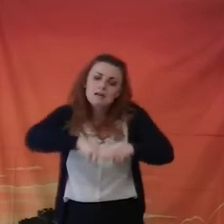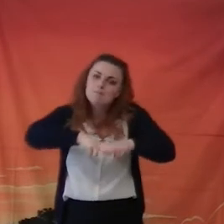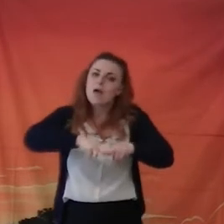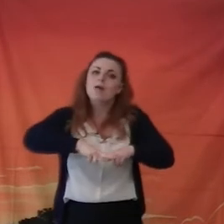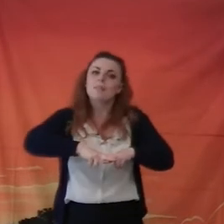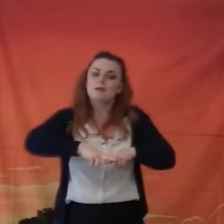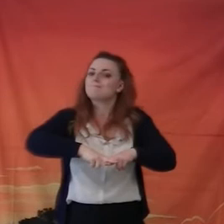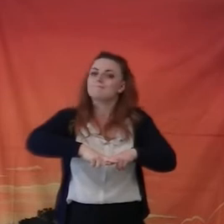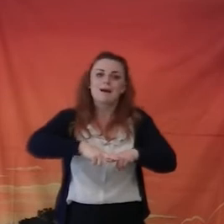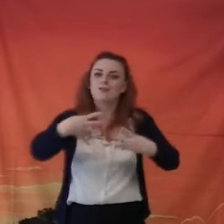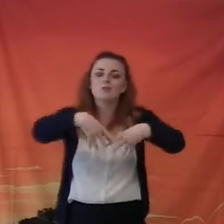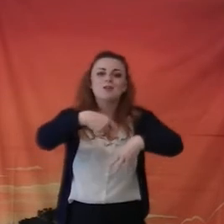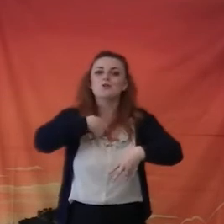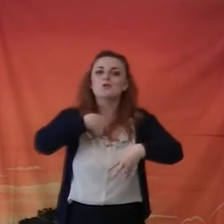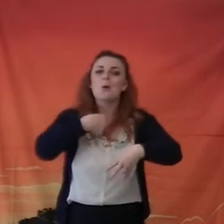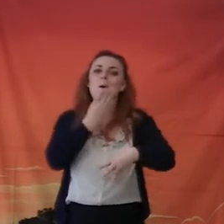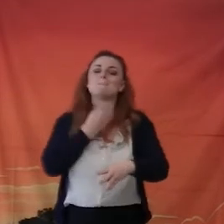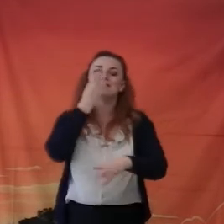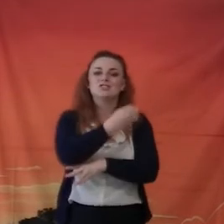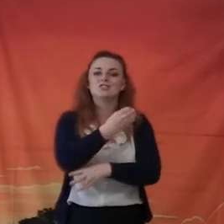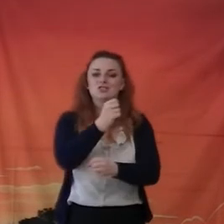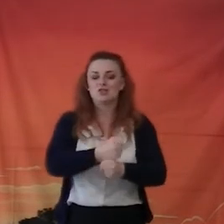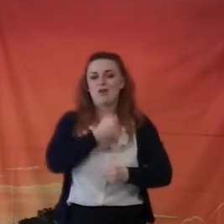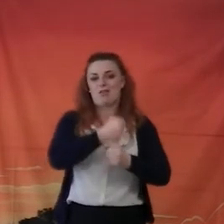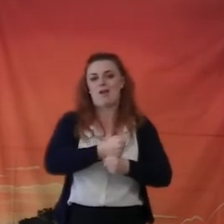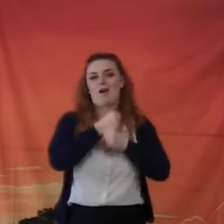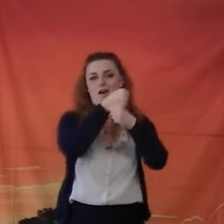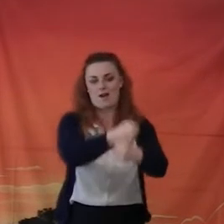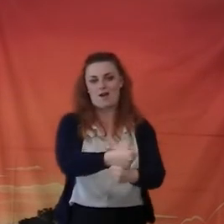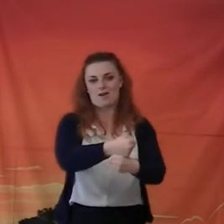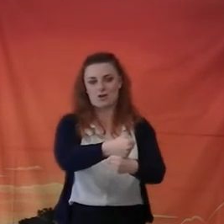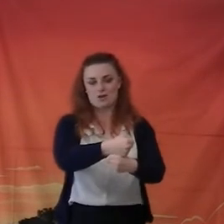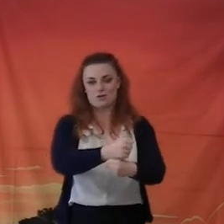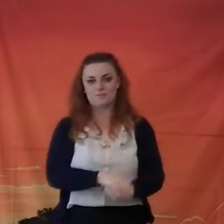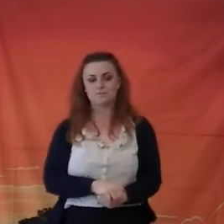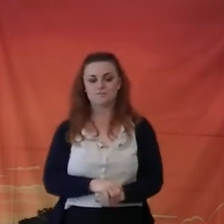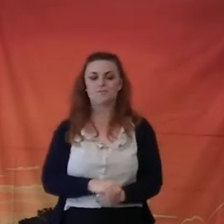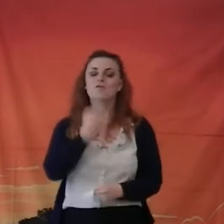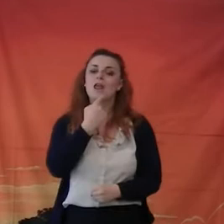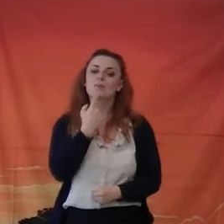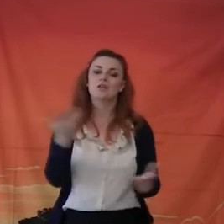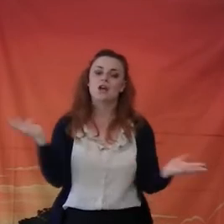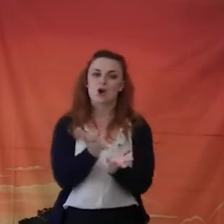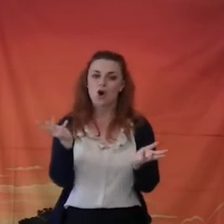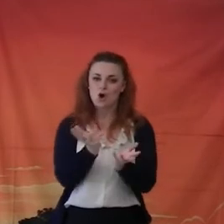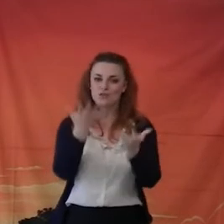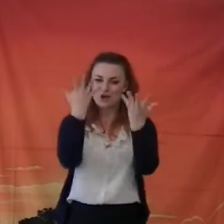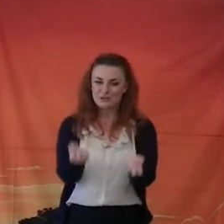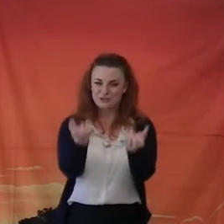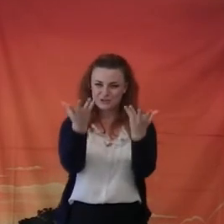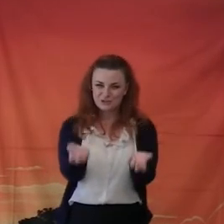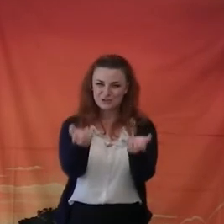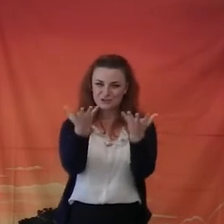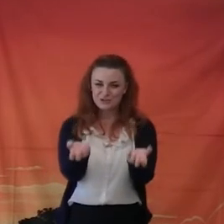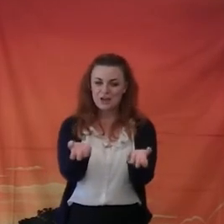missionario. E quindi con questo volevamo dire che il concetto di quello che noi abbiamo fatto